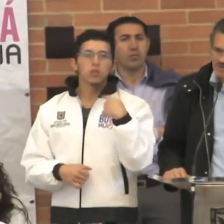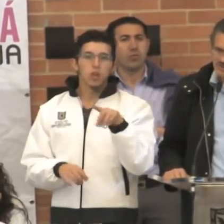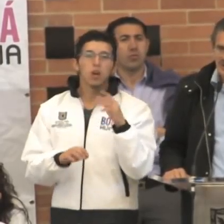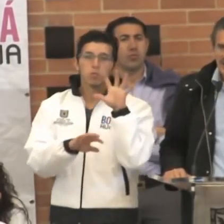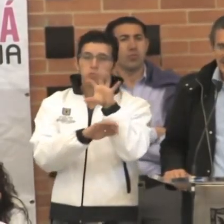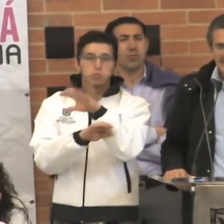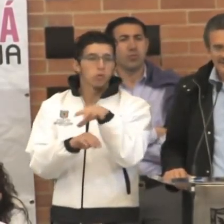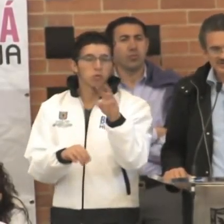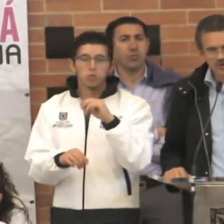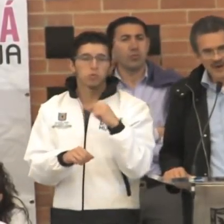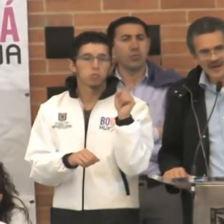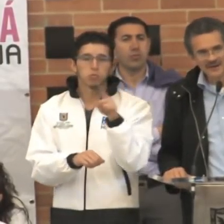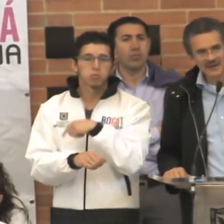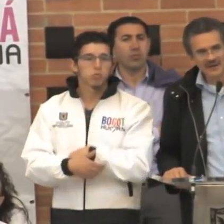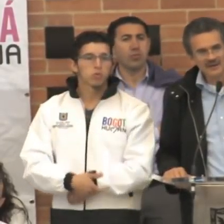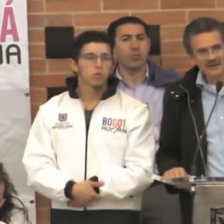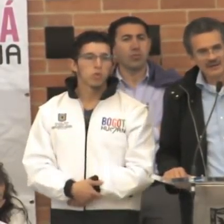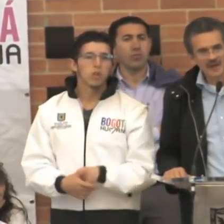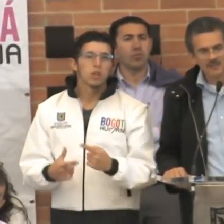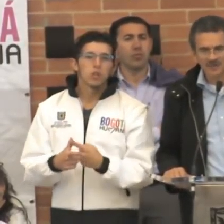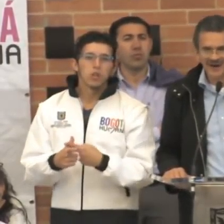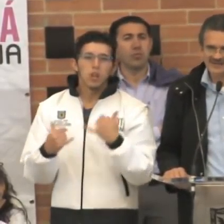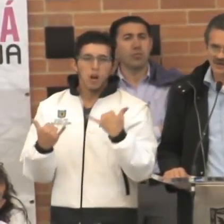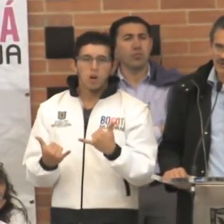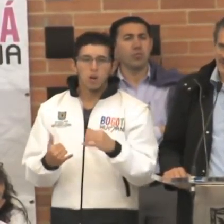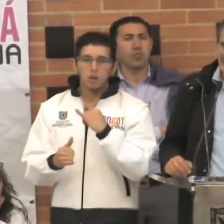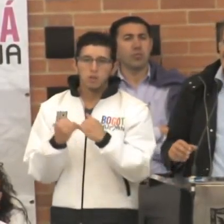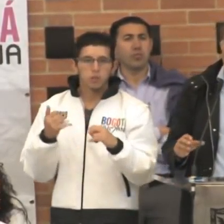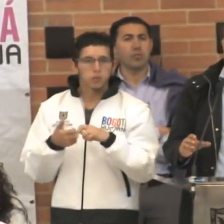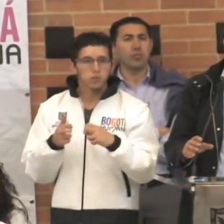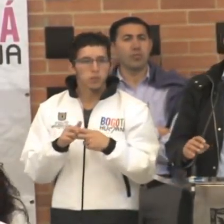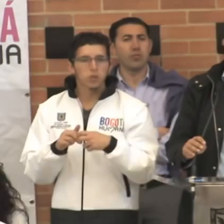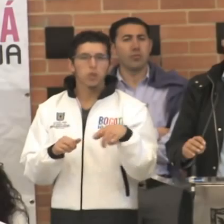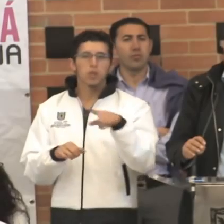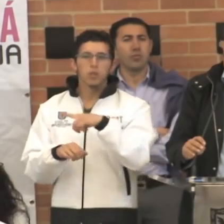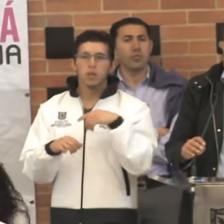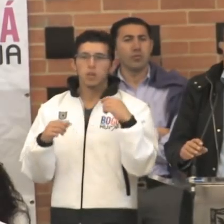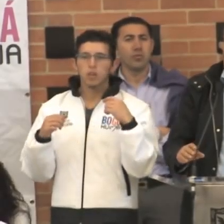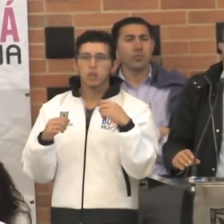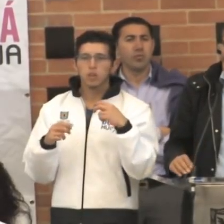Debemos resolver el problema de la seguridad.